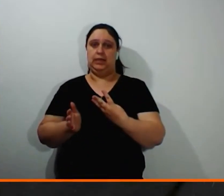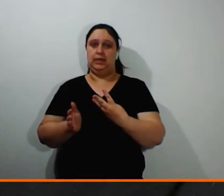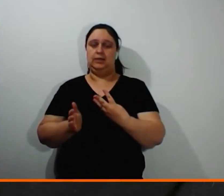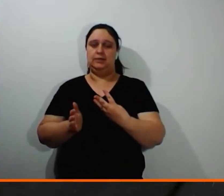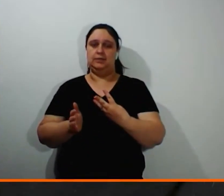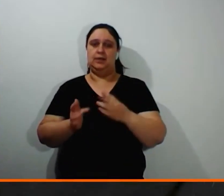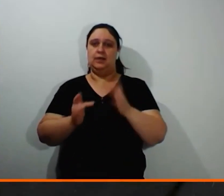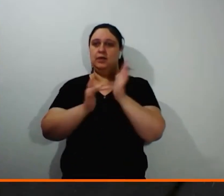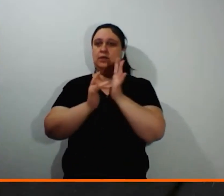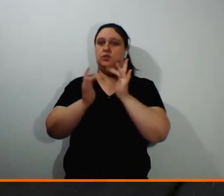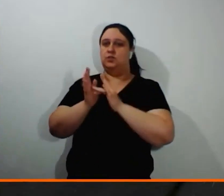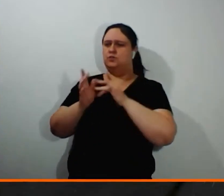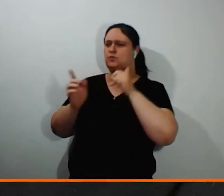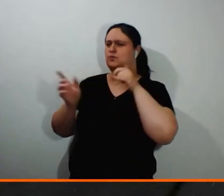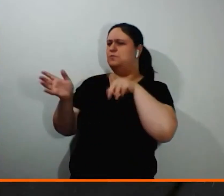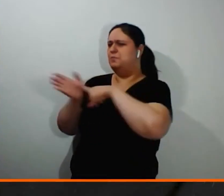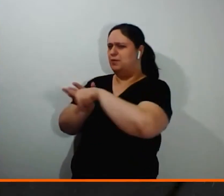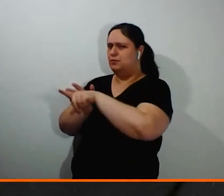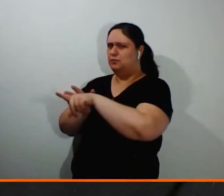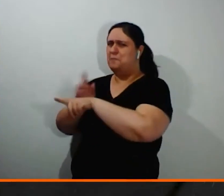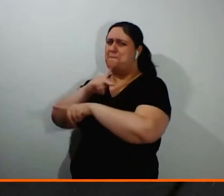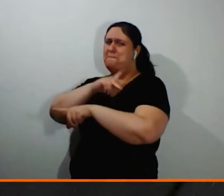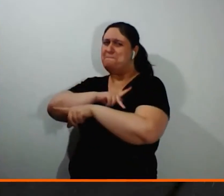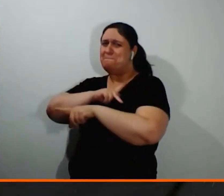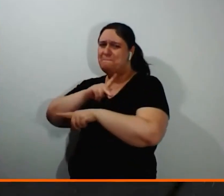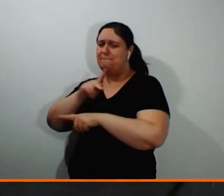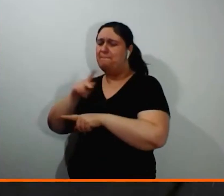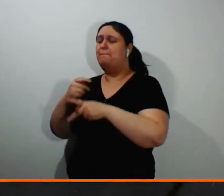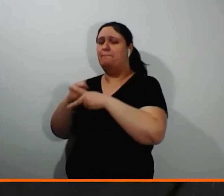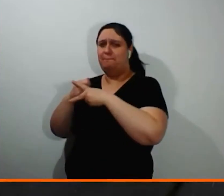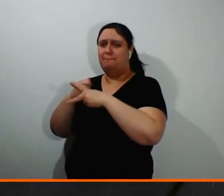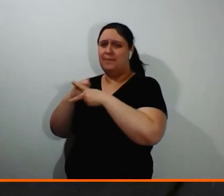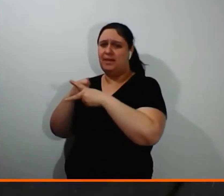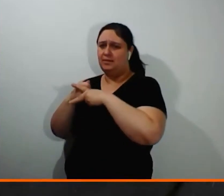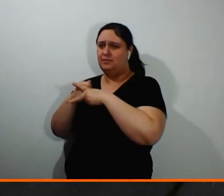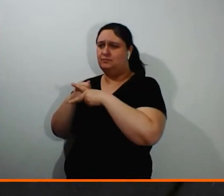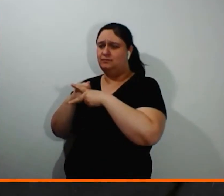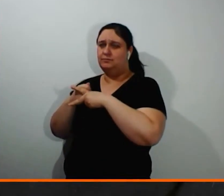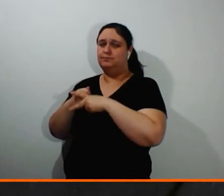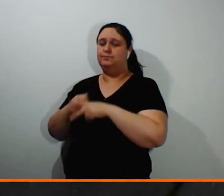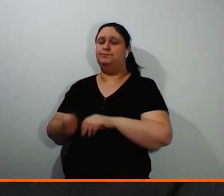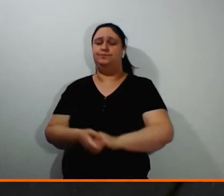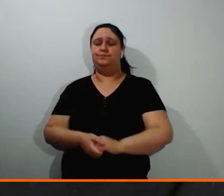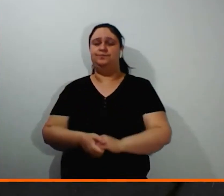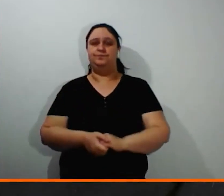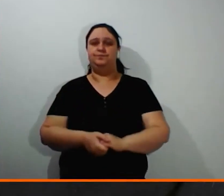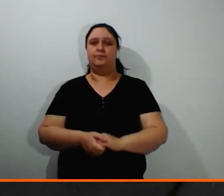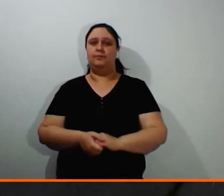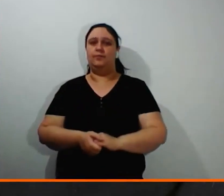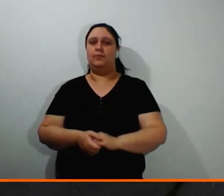15. Depois de terem comido, perguntou Jesus a Simão Pedro: Simão, filho de João,